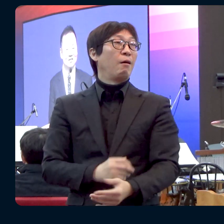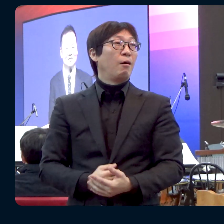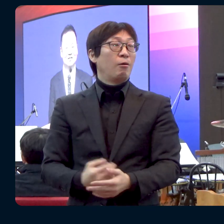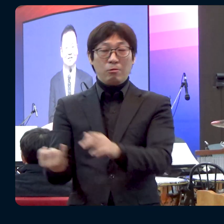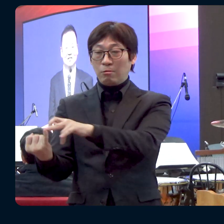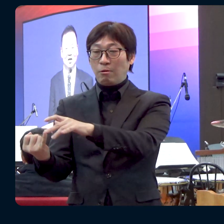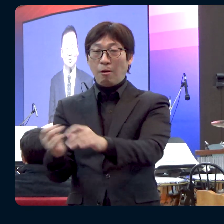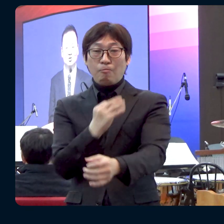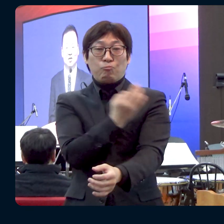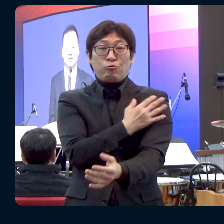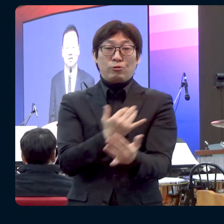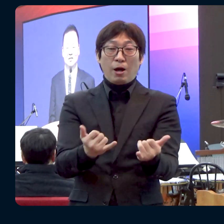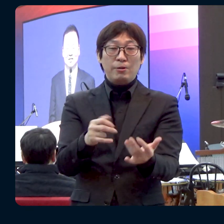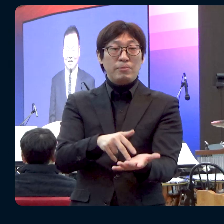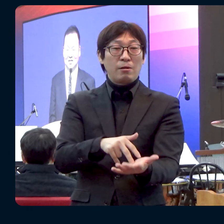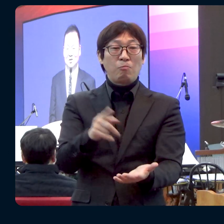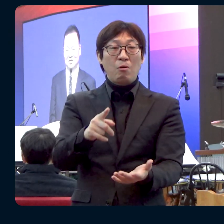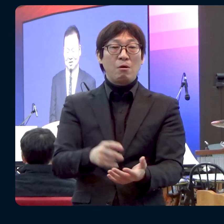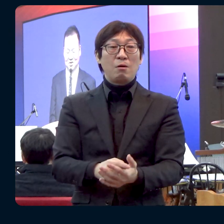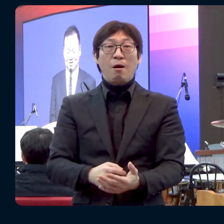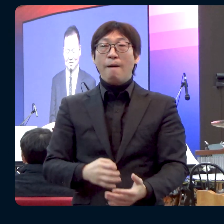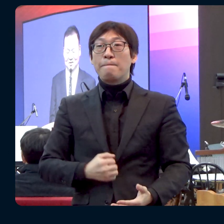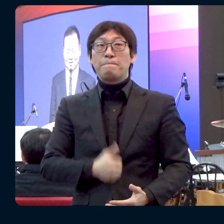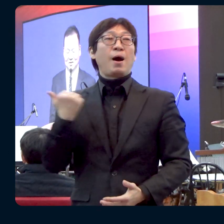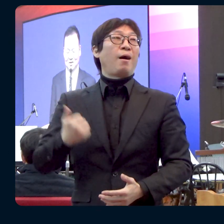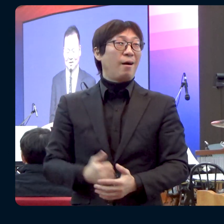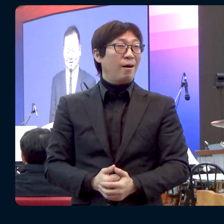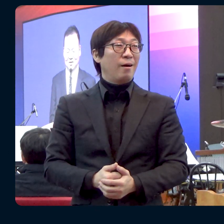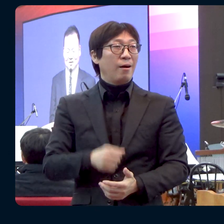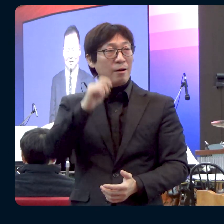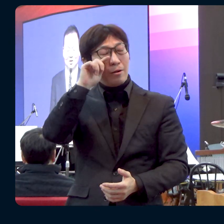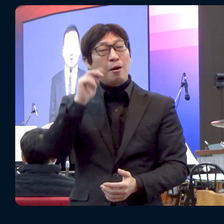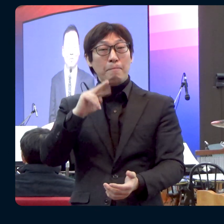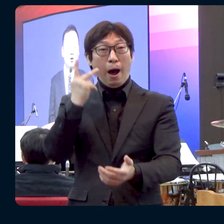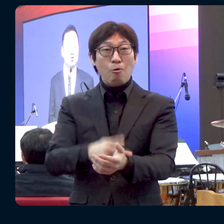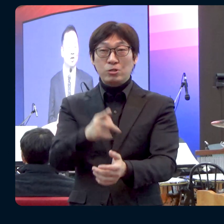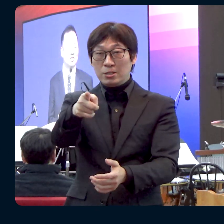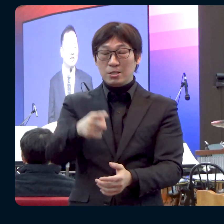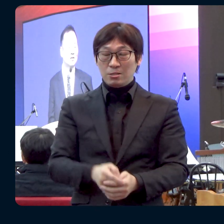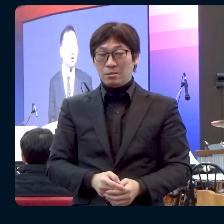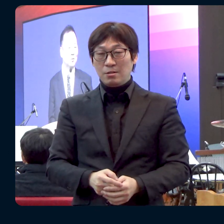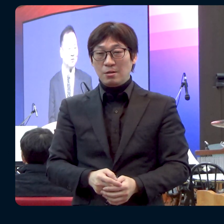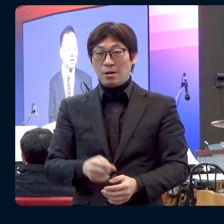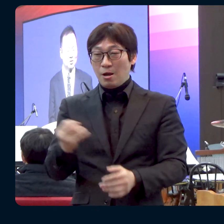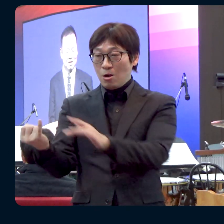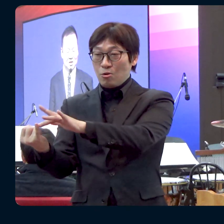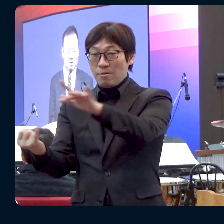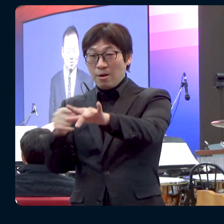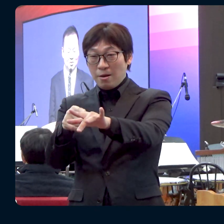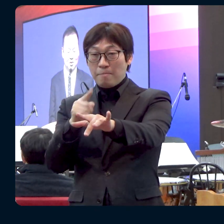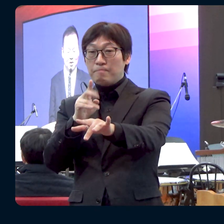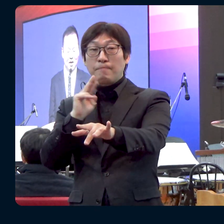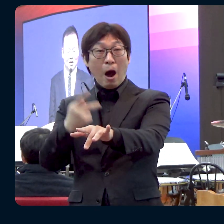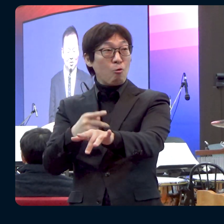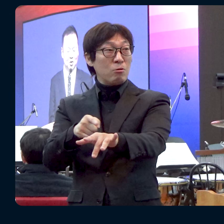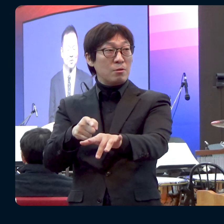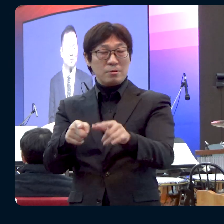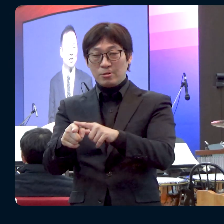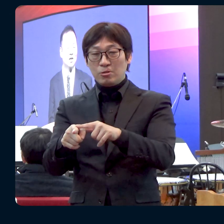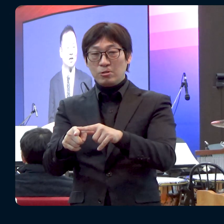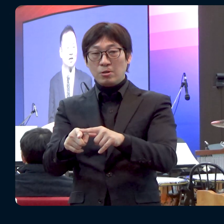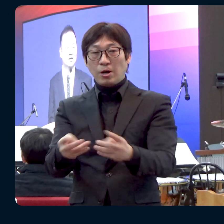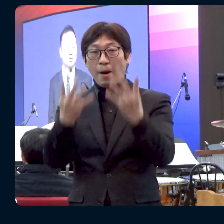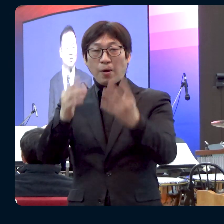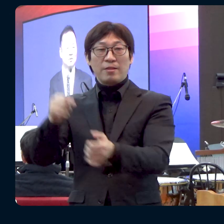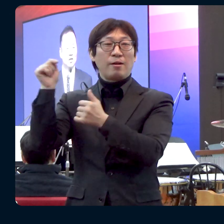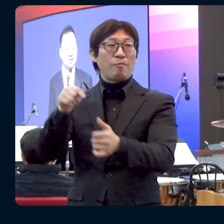입장에서는 큰 사업수단이 사라진 것이죠. 그래서 바울과 실라를 없애기로 작정하고